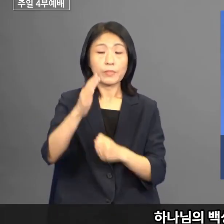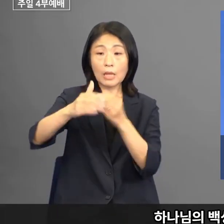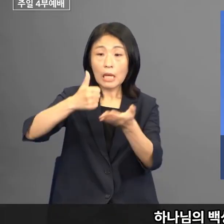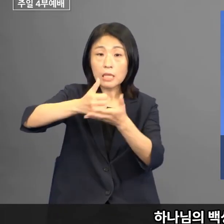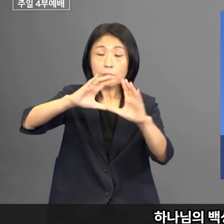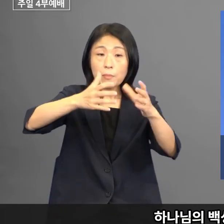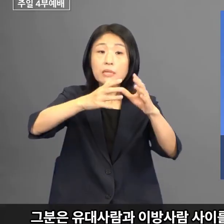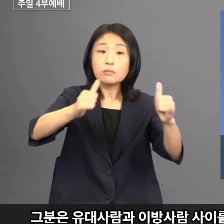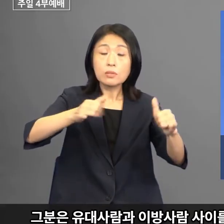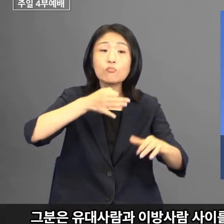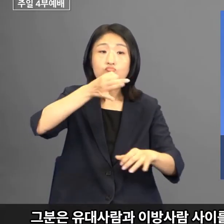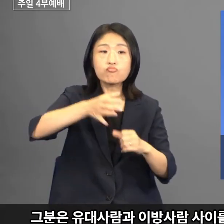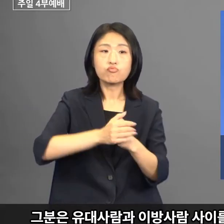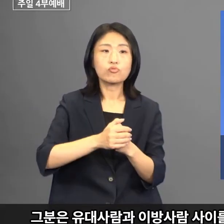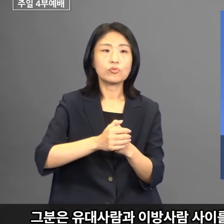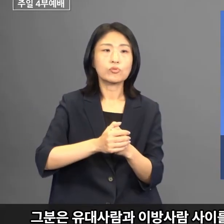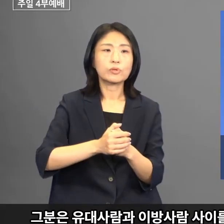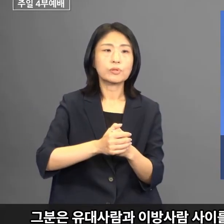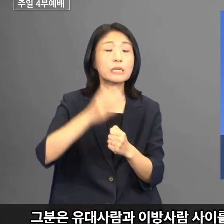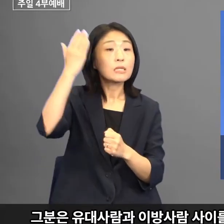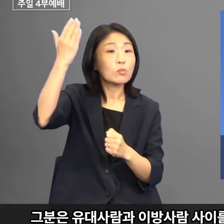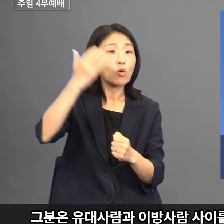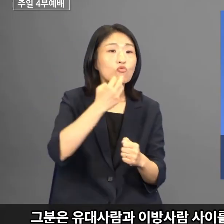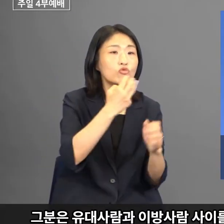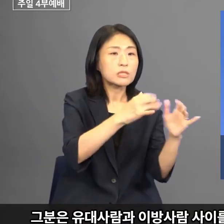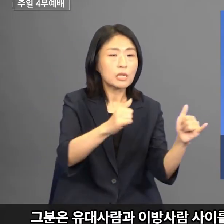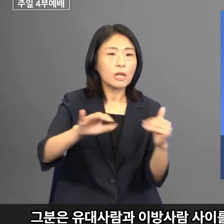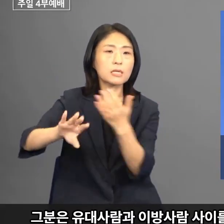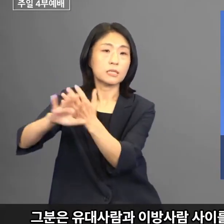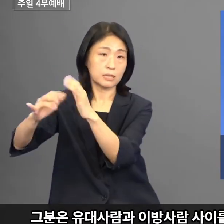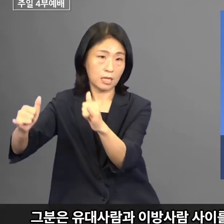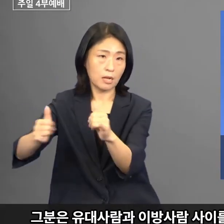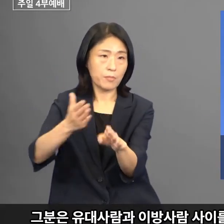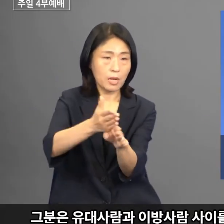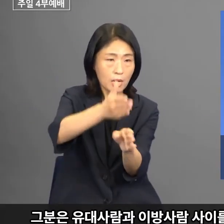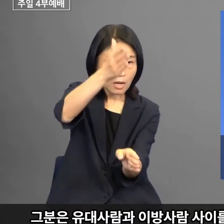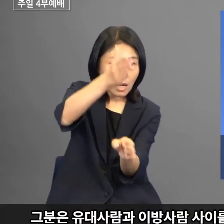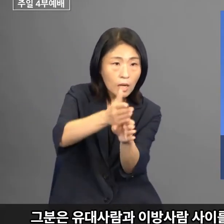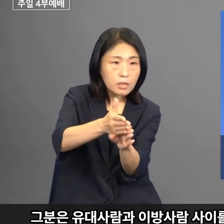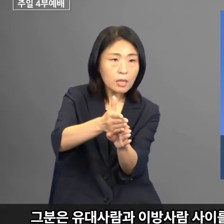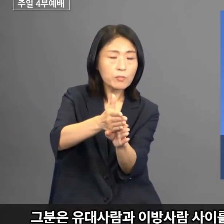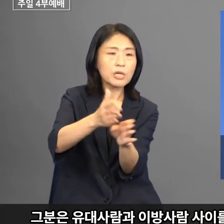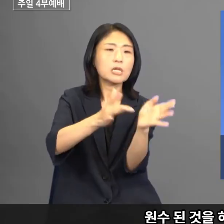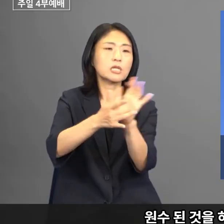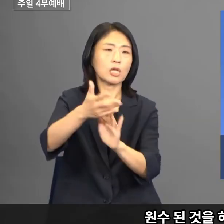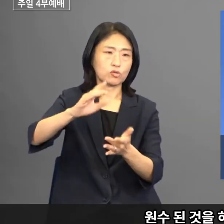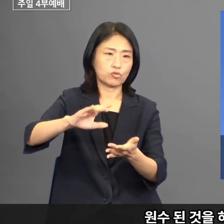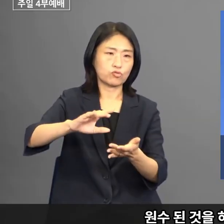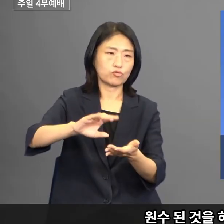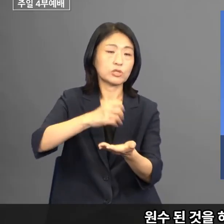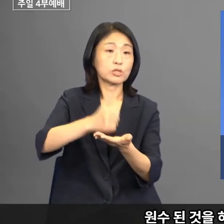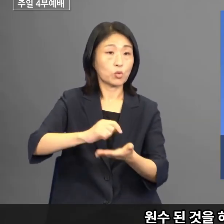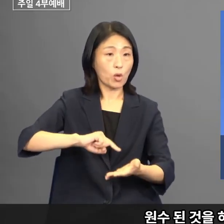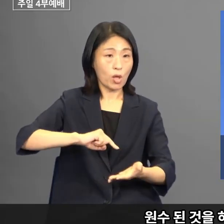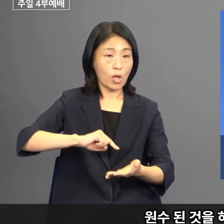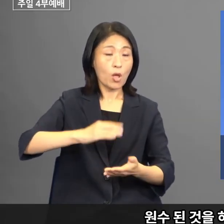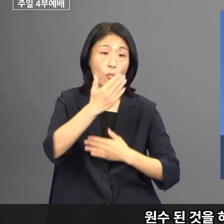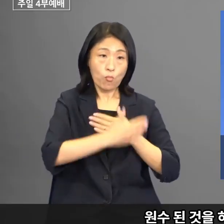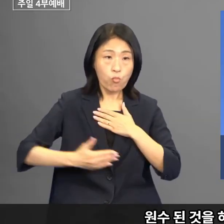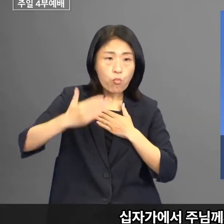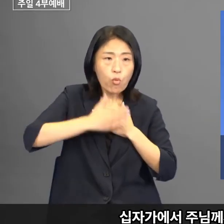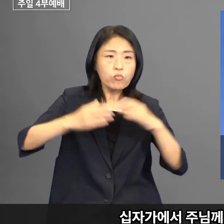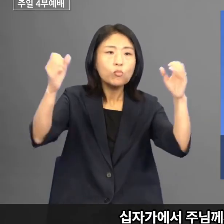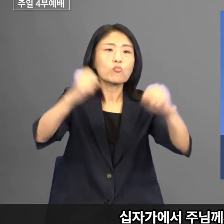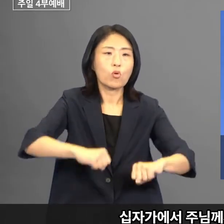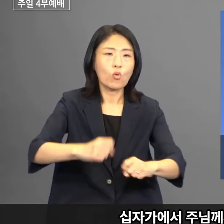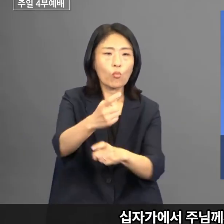백성이라고 부르죠. 그분은 유대 사람과 이방 사람 사이를 가르는 담을 자기의 몸으로 허무셔서 원수된 것을